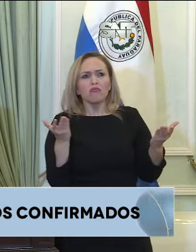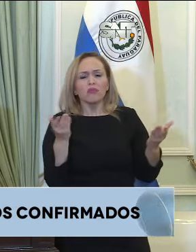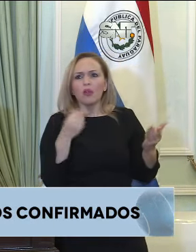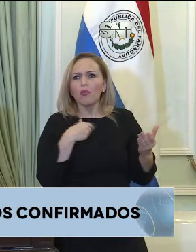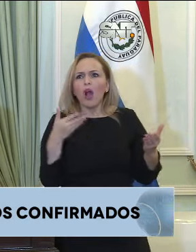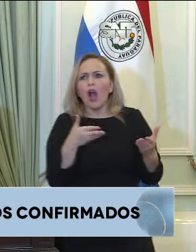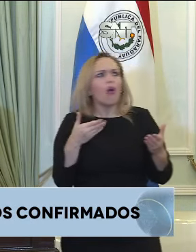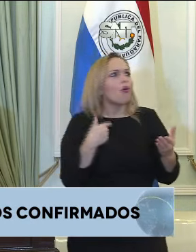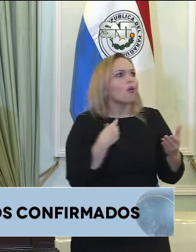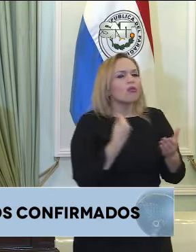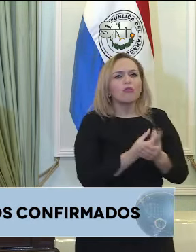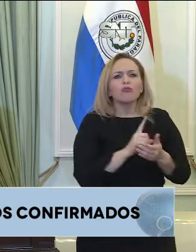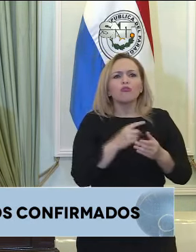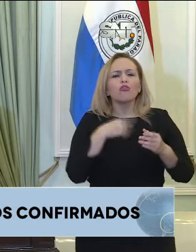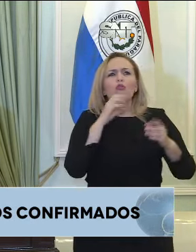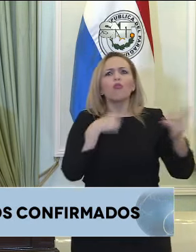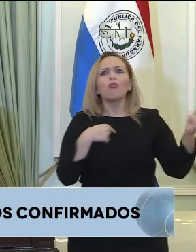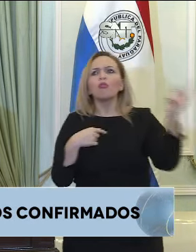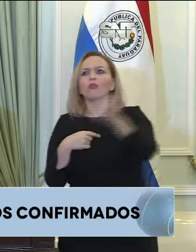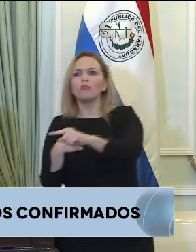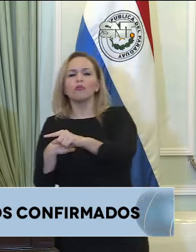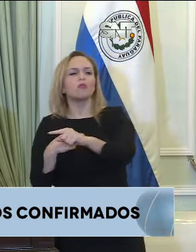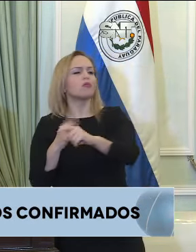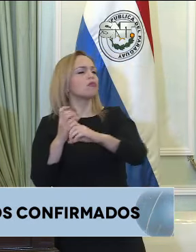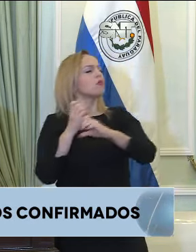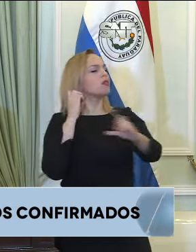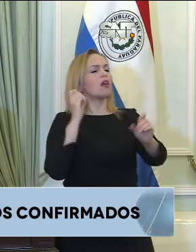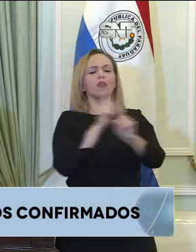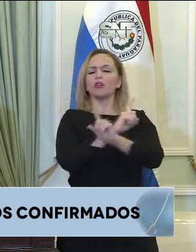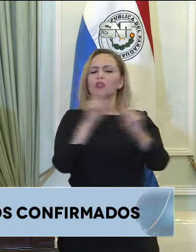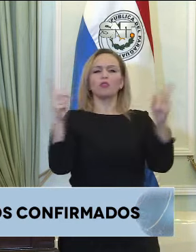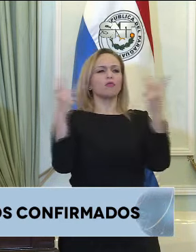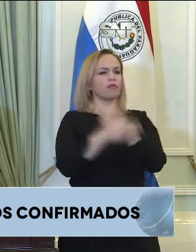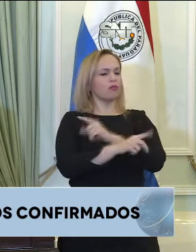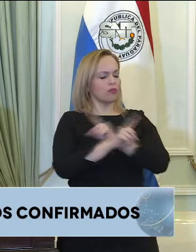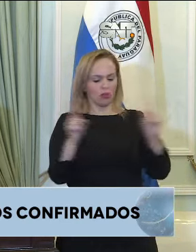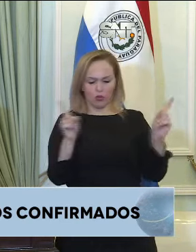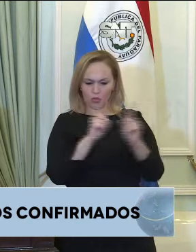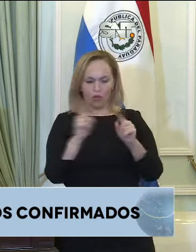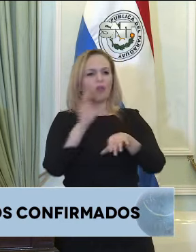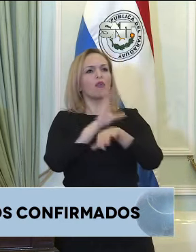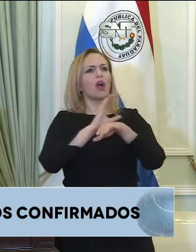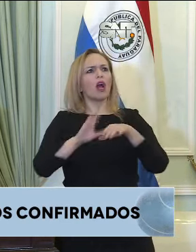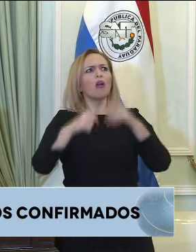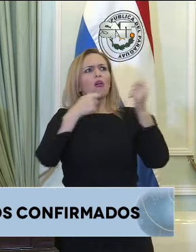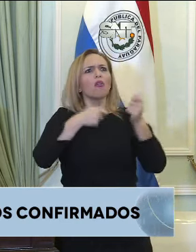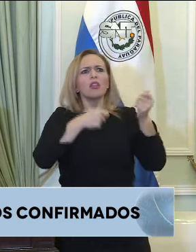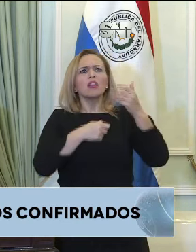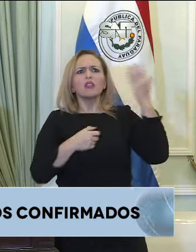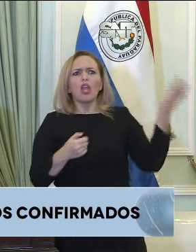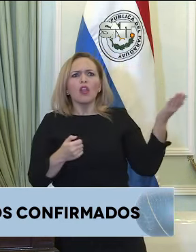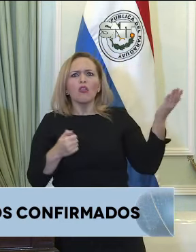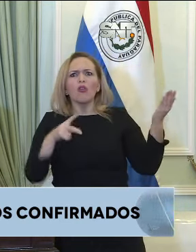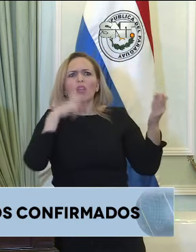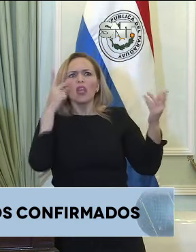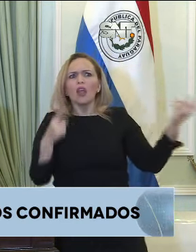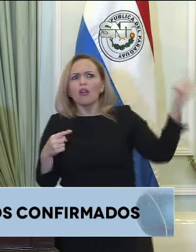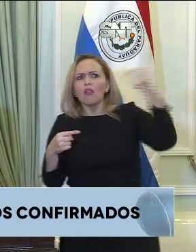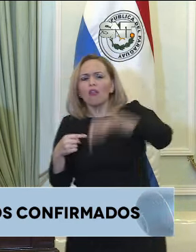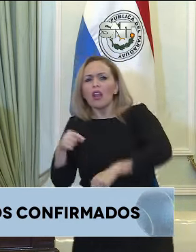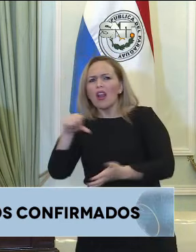ahora no está en su lugar, digamos, de destino? Sí, no afecta al transporte público. No afecta al transporte público. ¿Y la gente que está en el interior o viceversa en Asunción y quiera